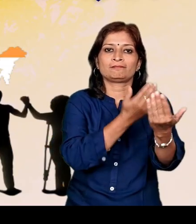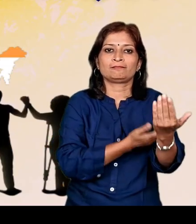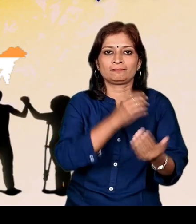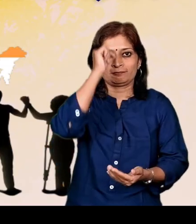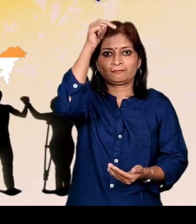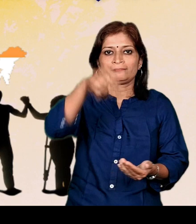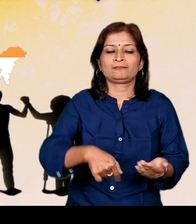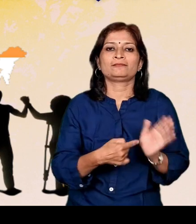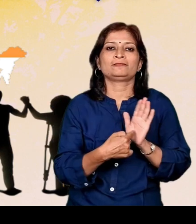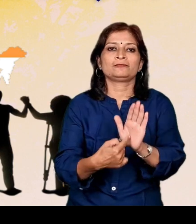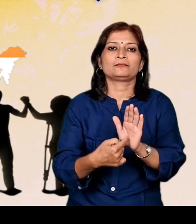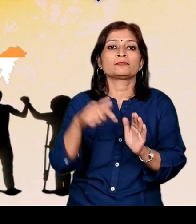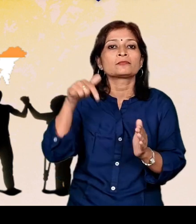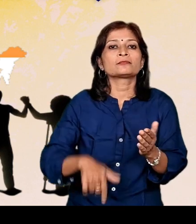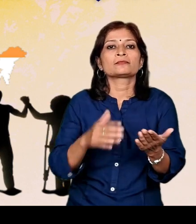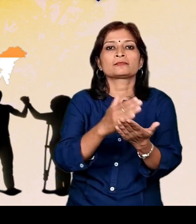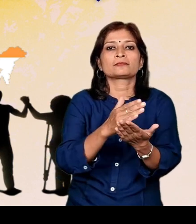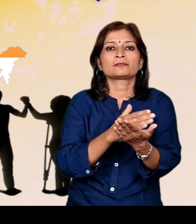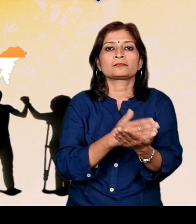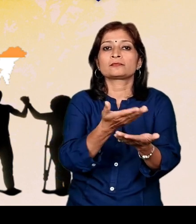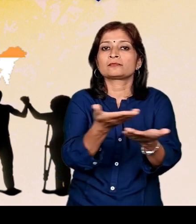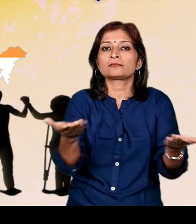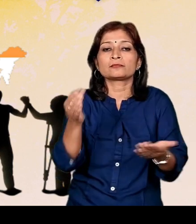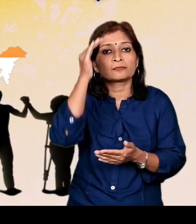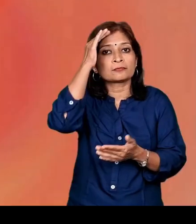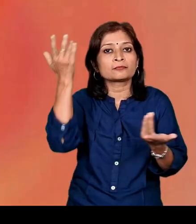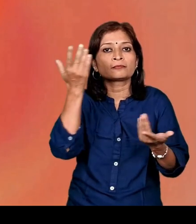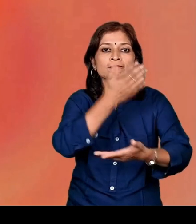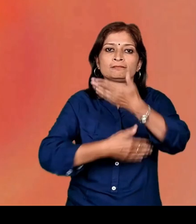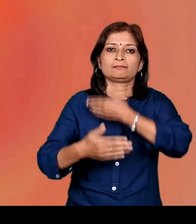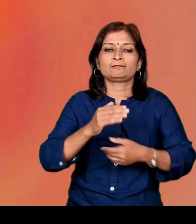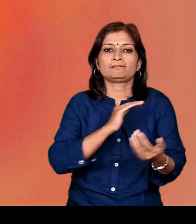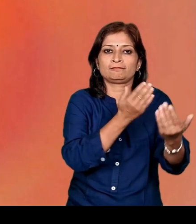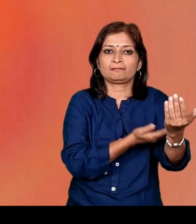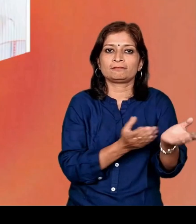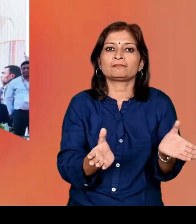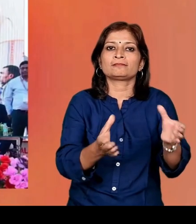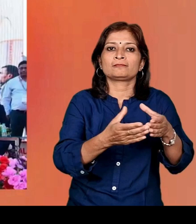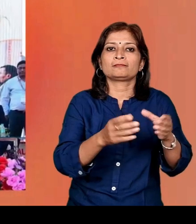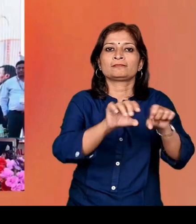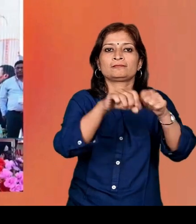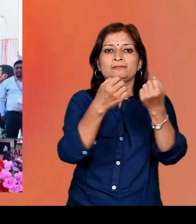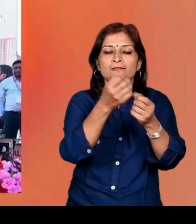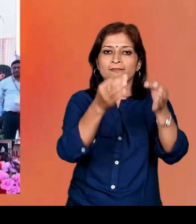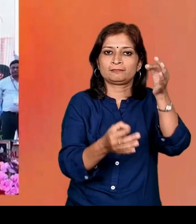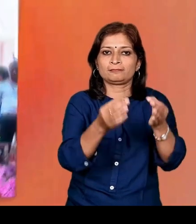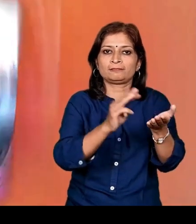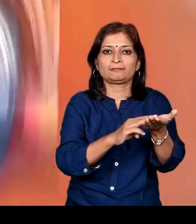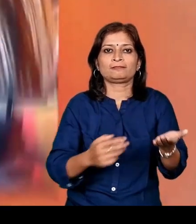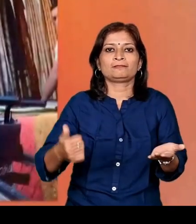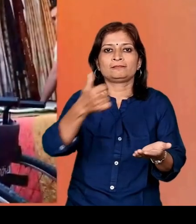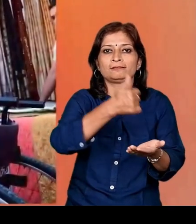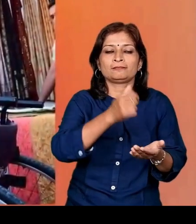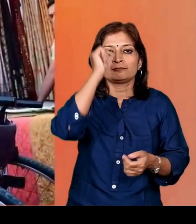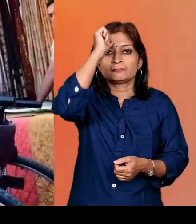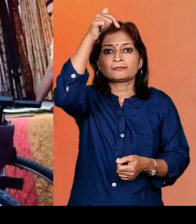पहचान। कार्यक्रमों की इस श्रृंखला में आप जानेंगे दिव्यांगजन सशक्तिकरण विभाग, सामाजिक न्याय एवं